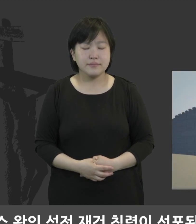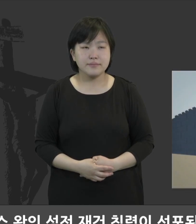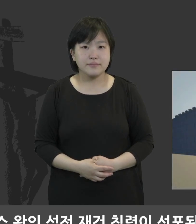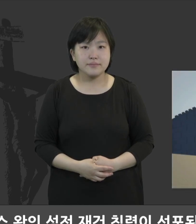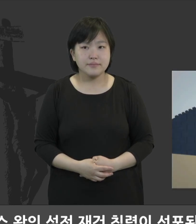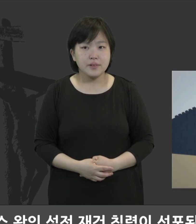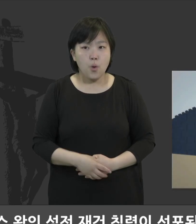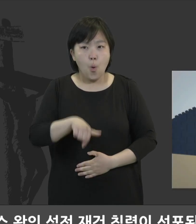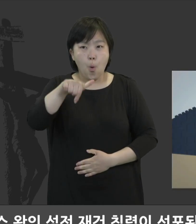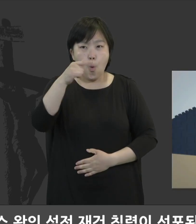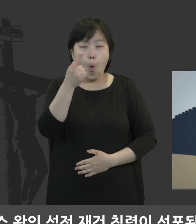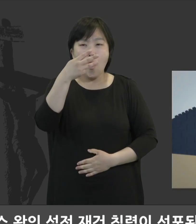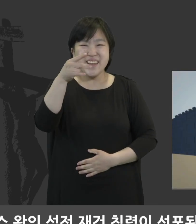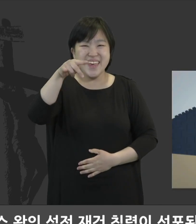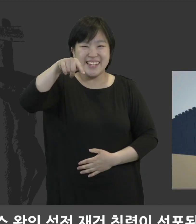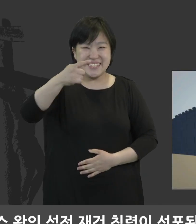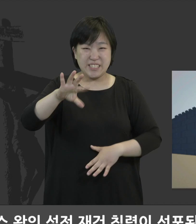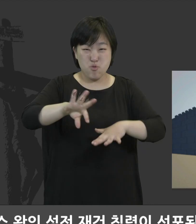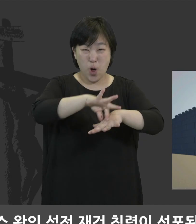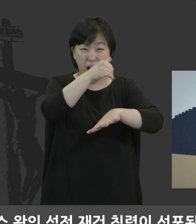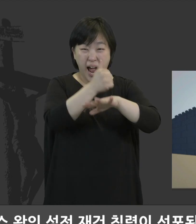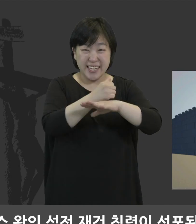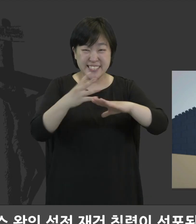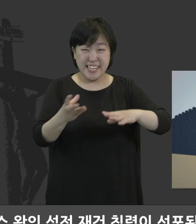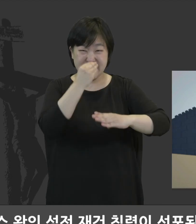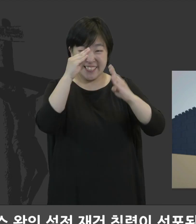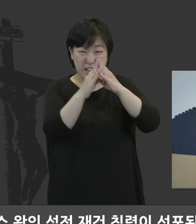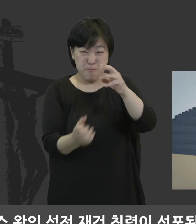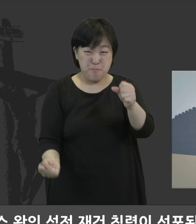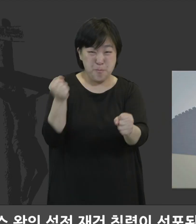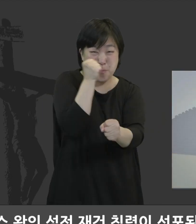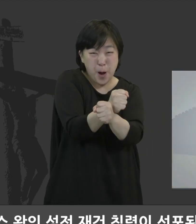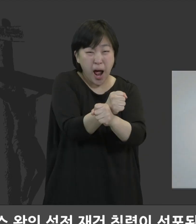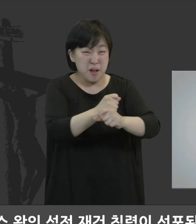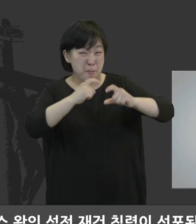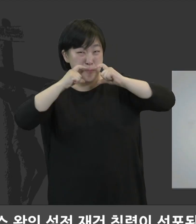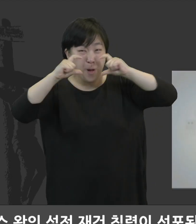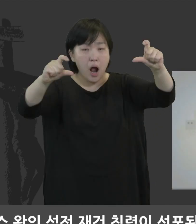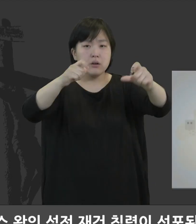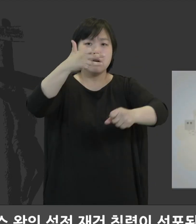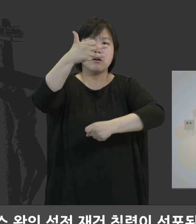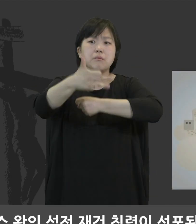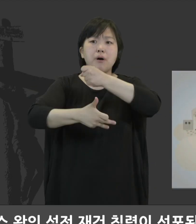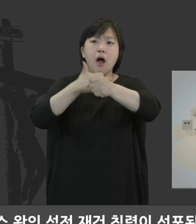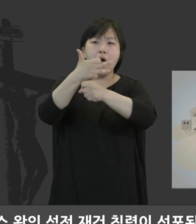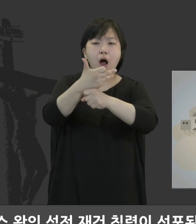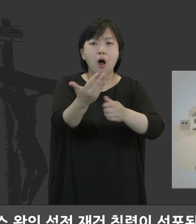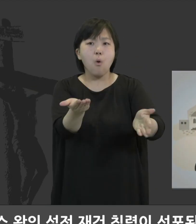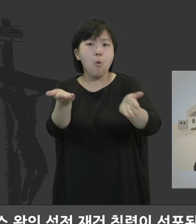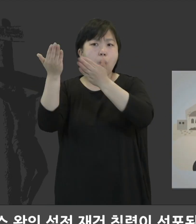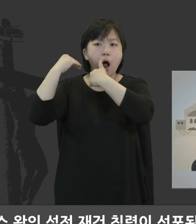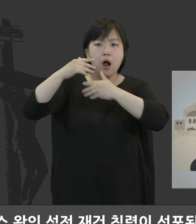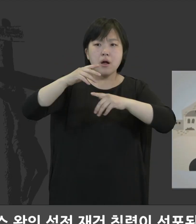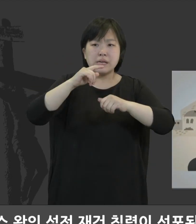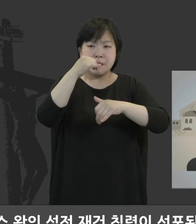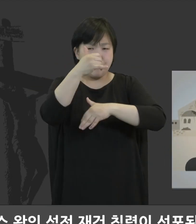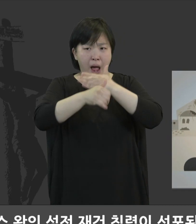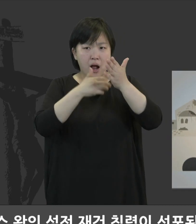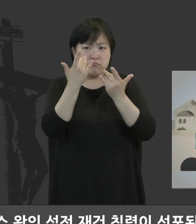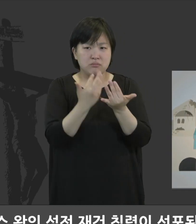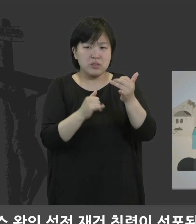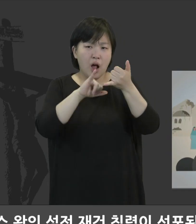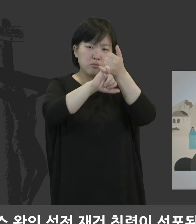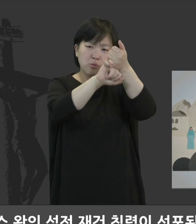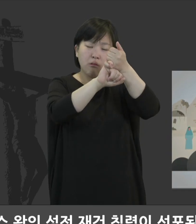고레스 왕의 성전 재건 칙령이 선포된 지 18해가 지났지만 백성들은 성전을 완공하기는커녕